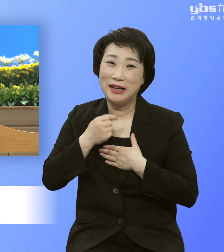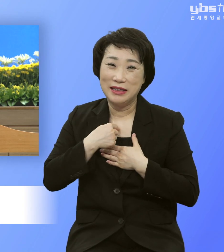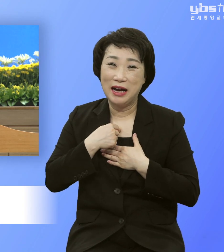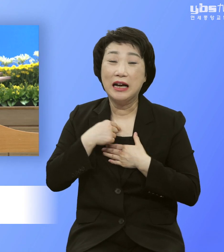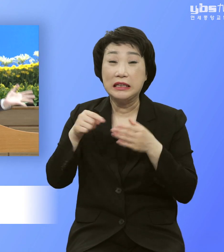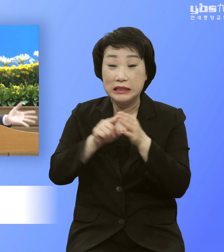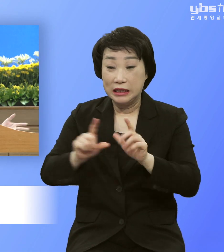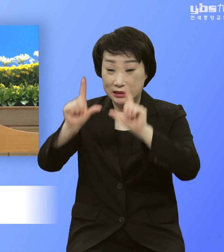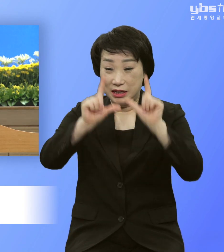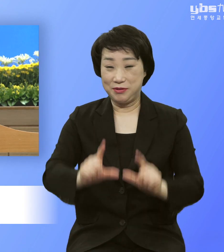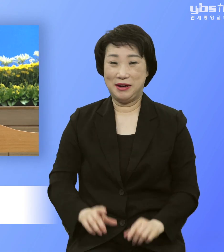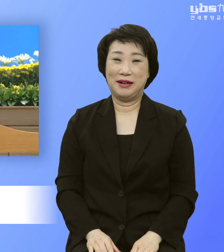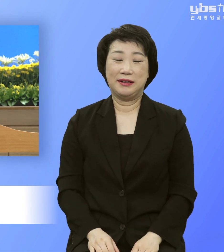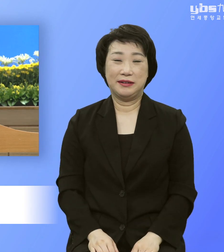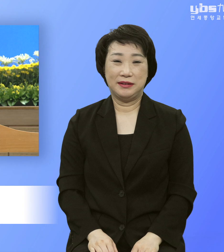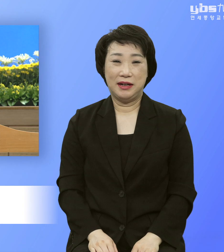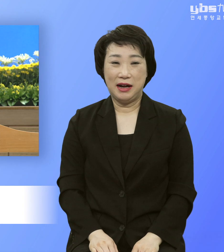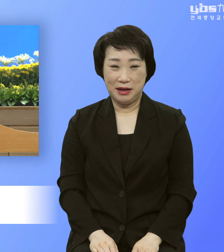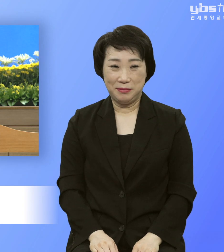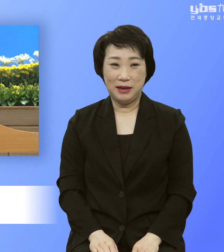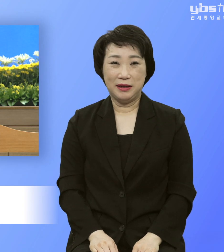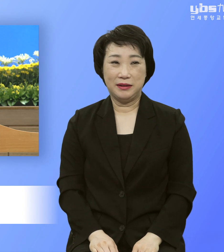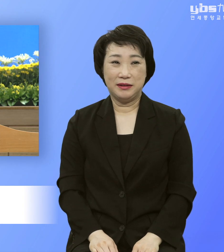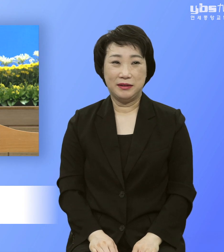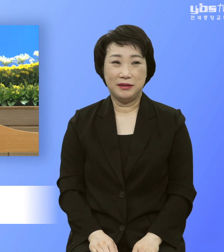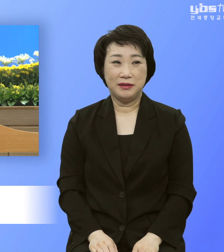이것이 신앙생활이라 그러면 이것이.